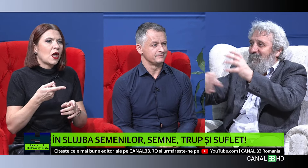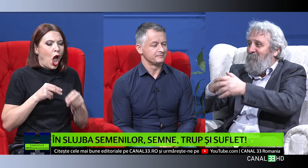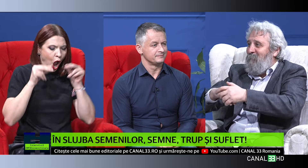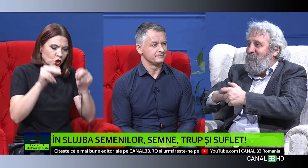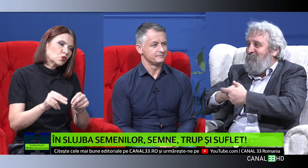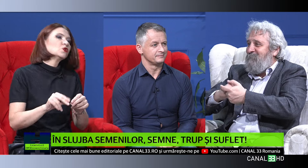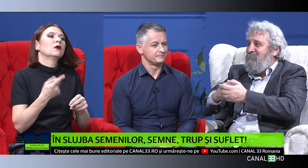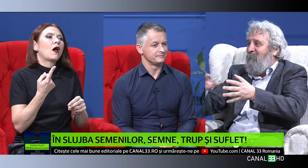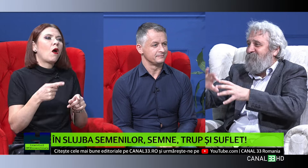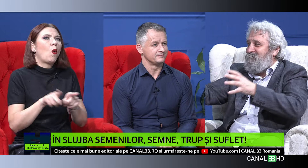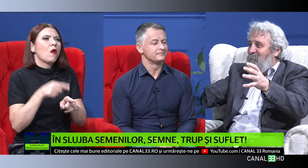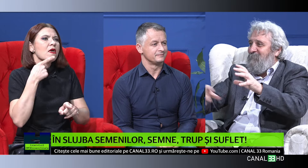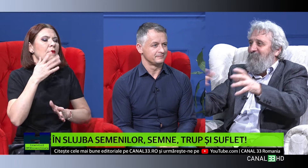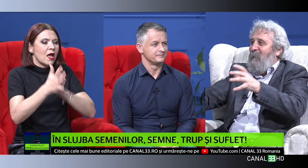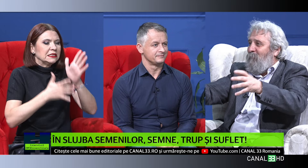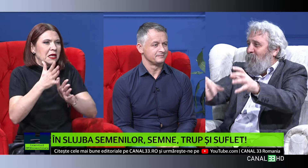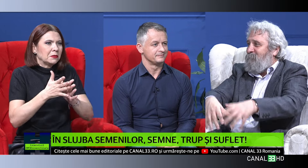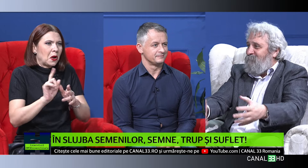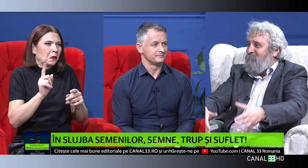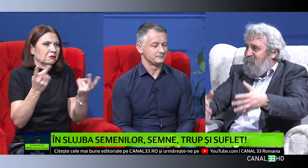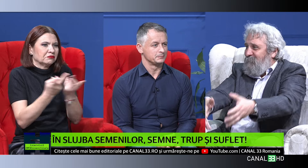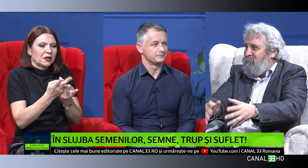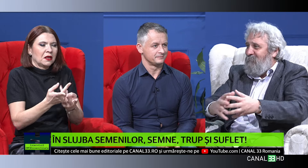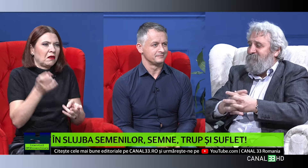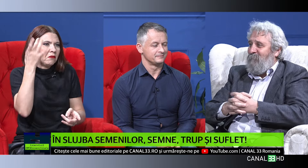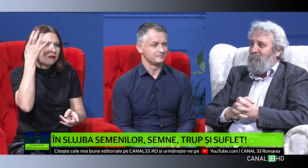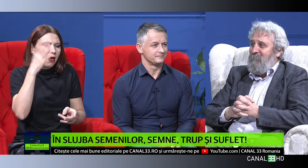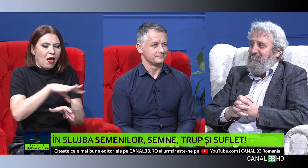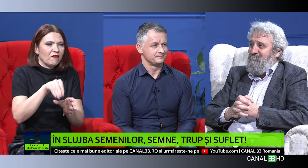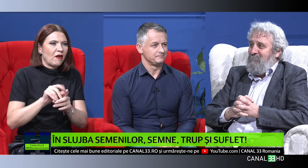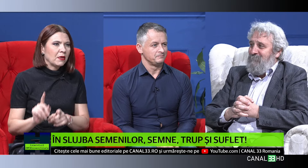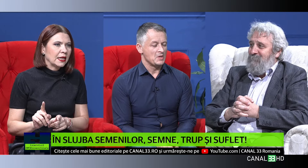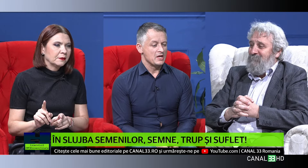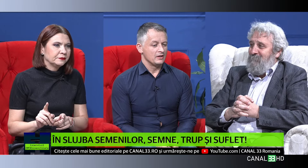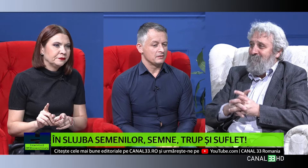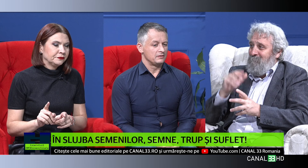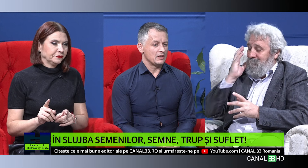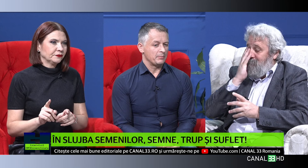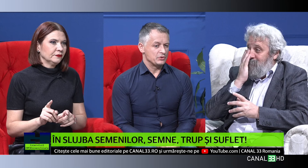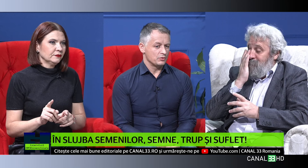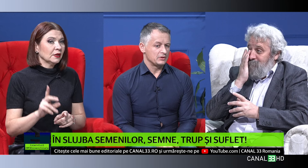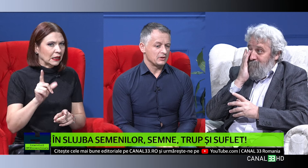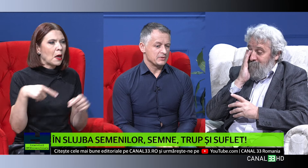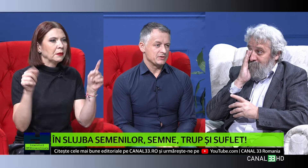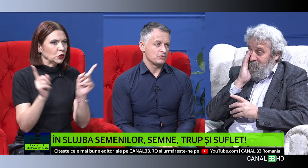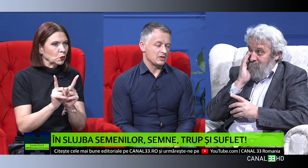la un fel de limba a semnelor, acolo se naște la fața locului. Da, pe scurt am să vă spun